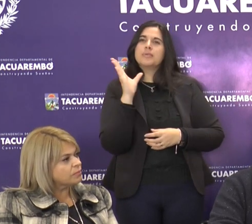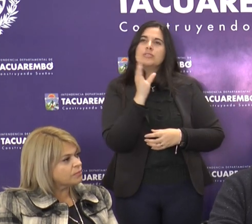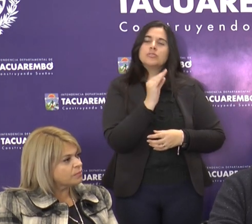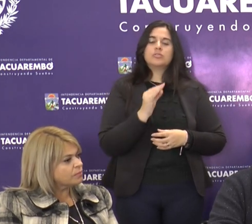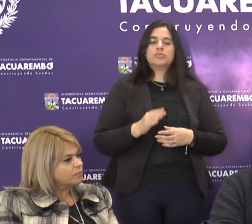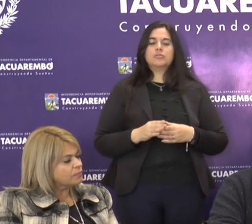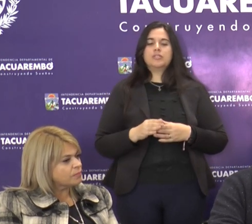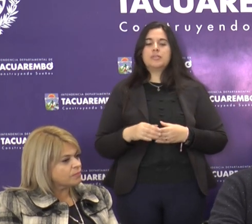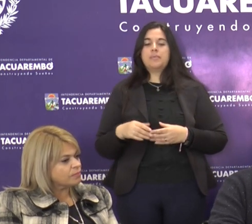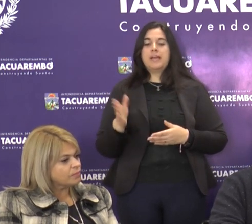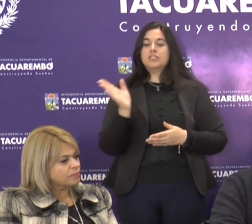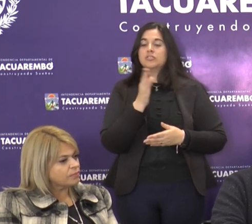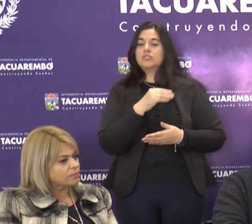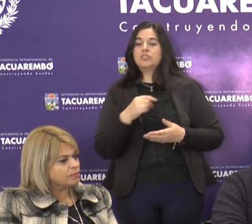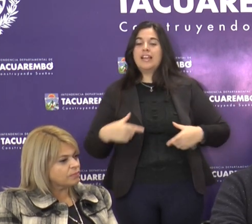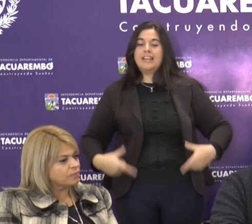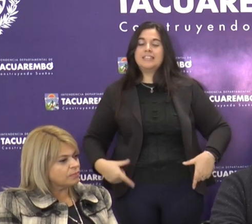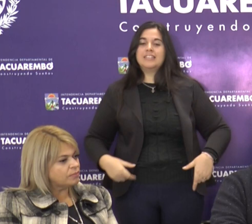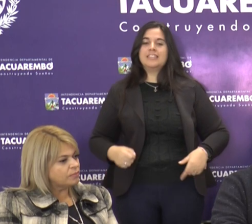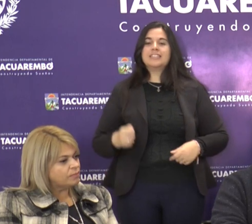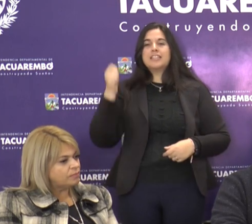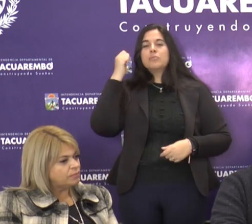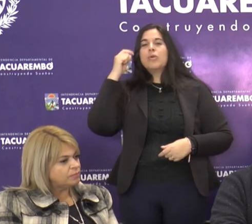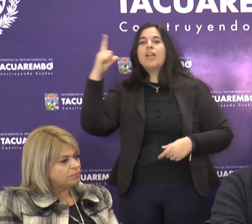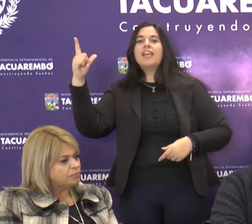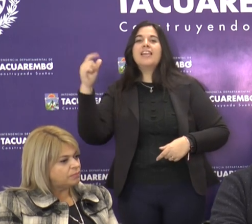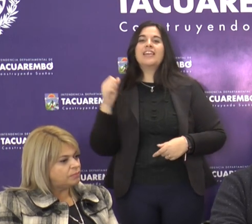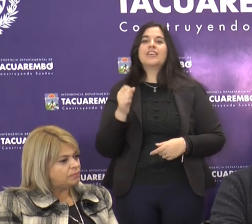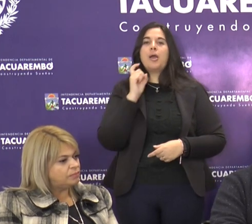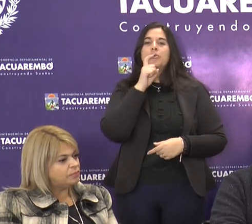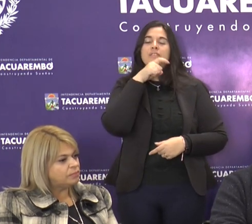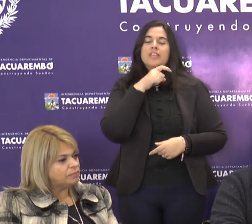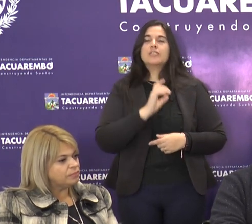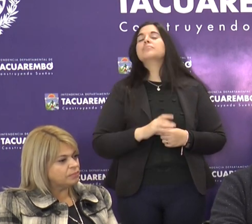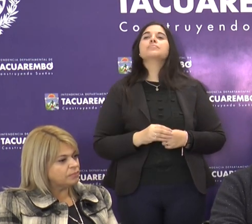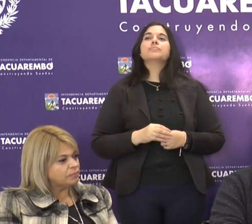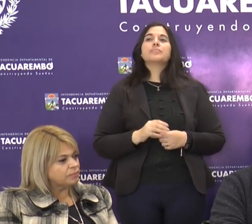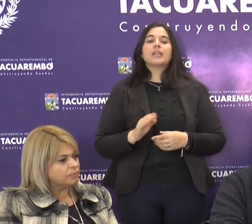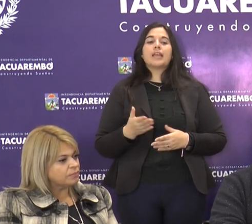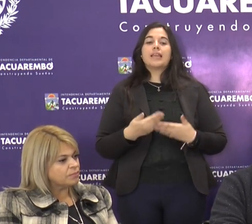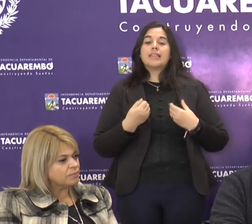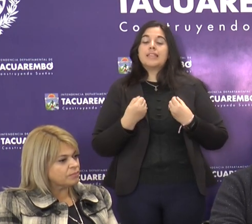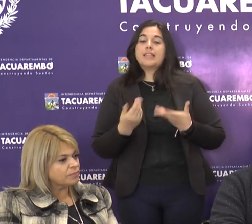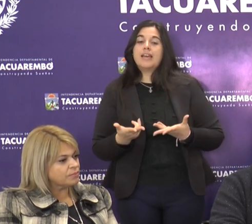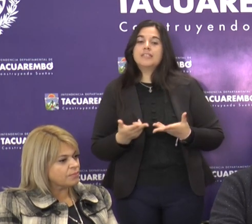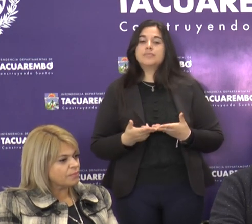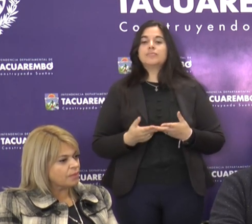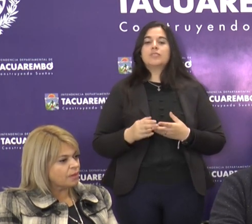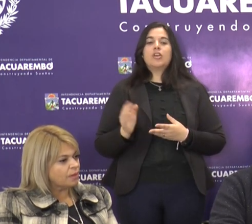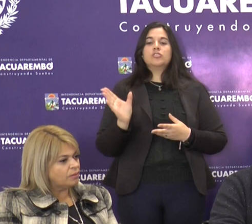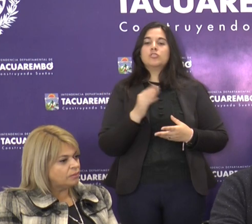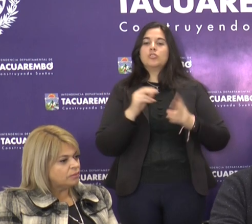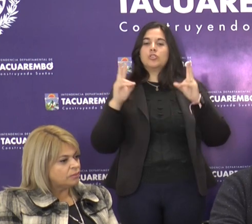todo para las intendencias que estamos lejanas a la capital, que permitan abordar toda